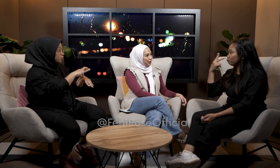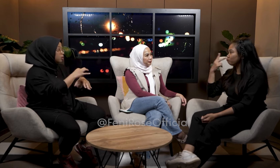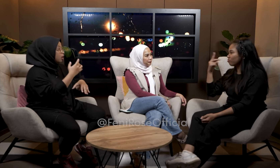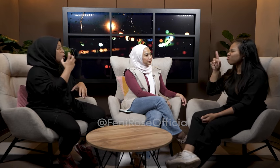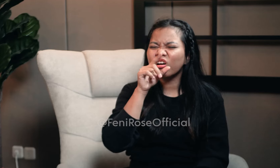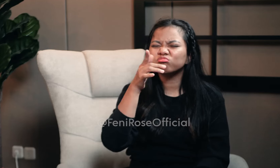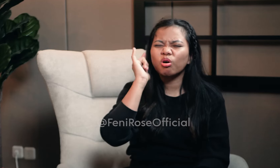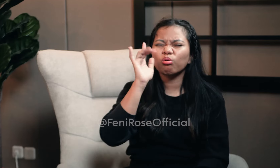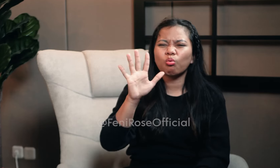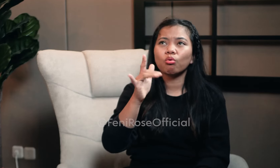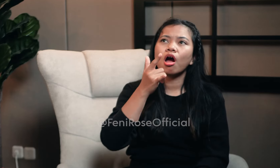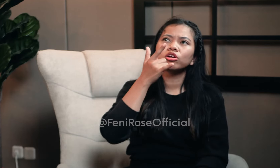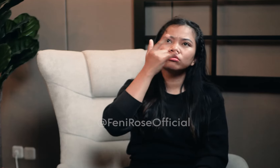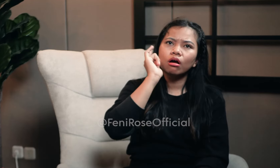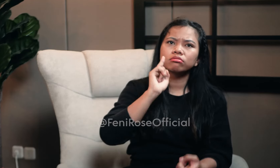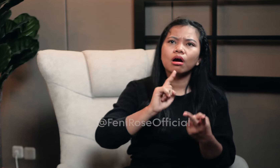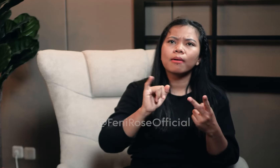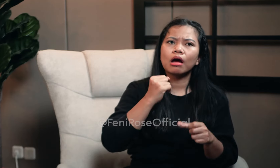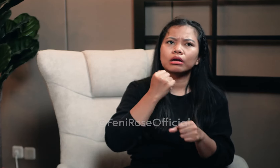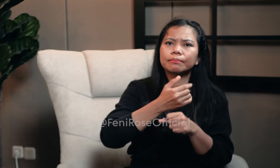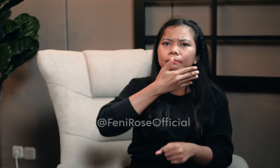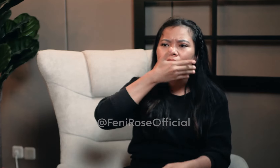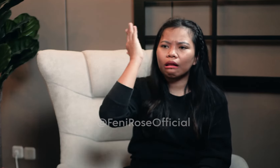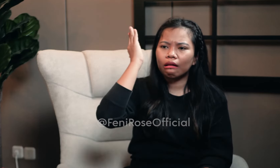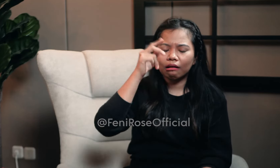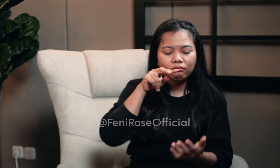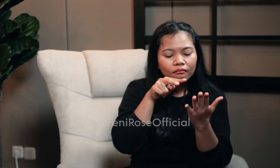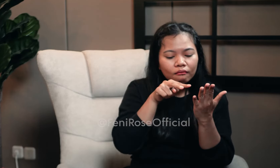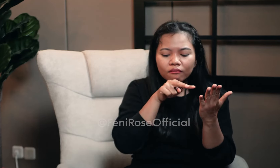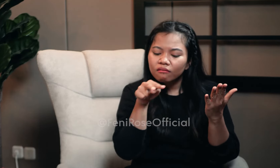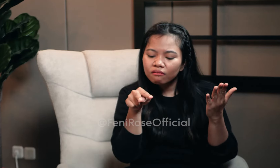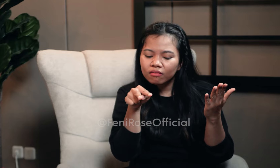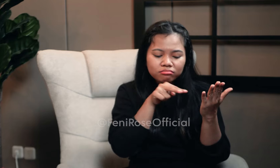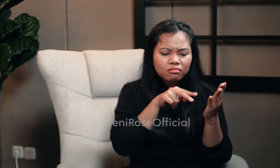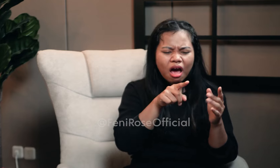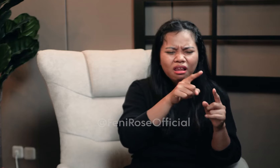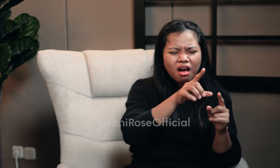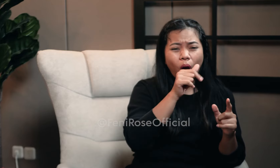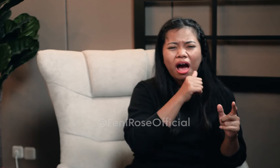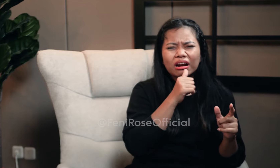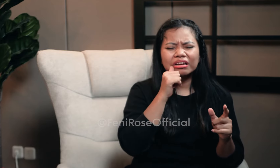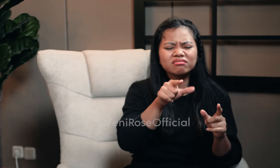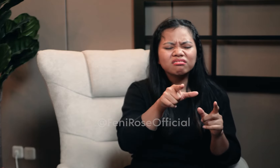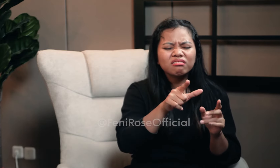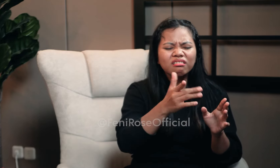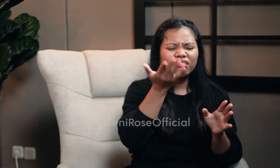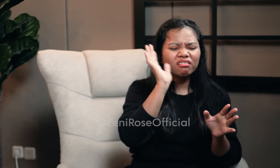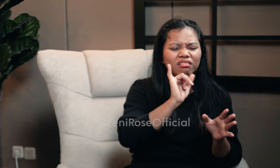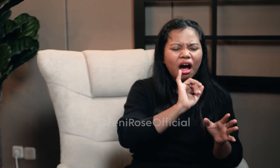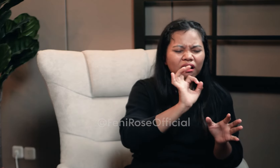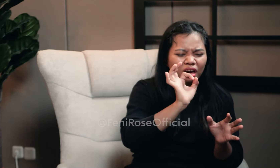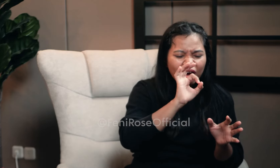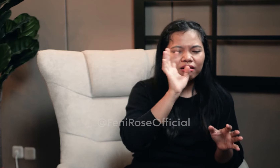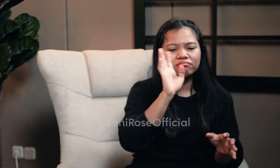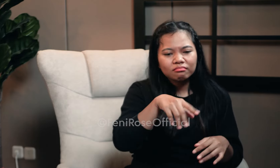enggak Kalau awa ee cuma Ganjar sama Pak Gibran aja sih mbak yang lain-lain enggak